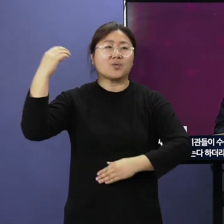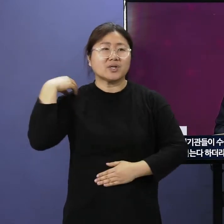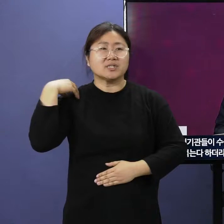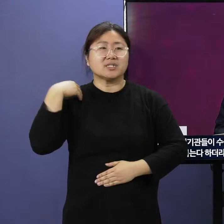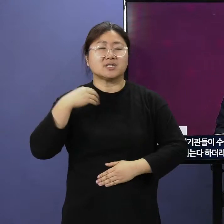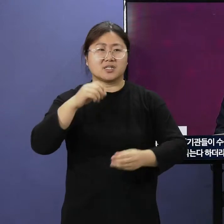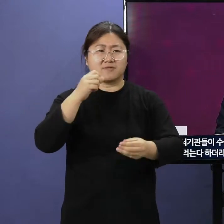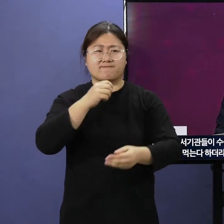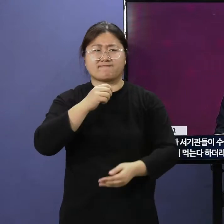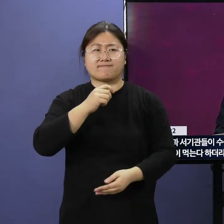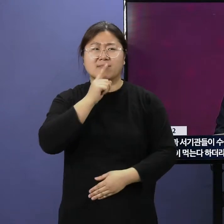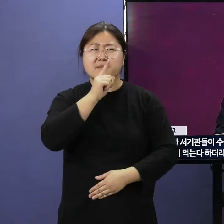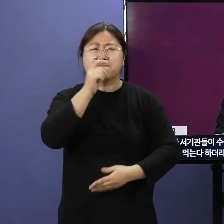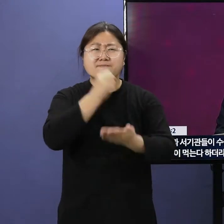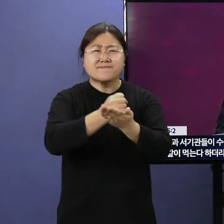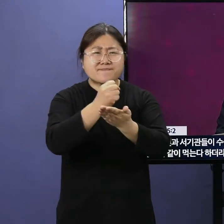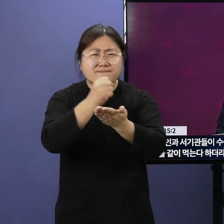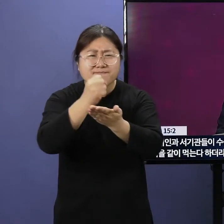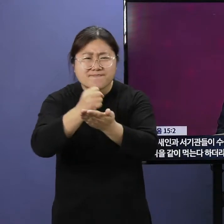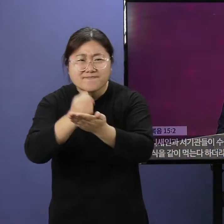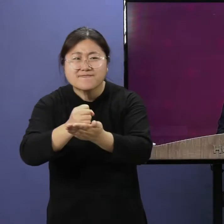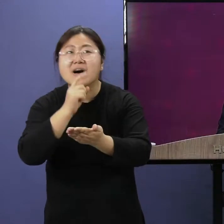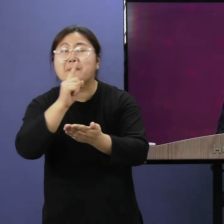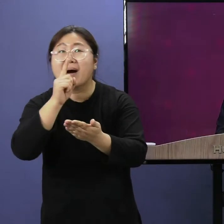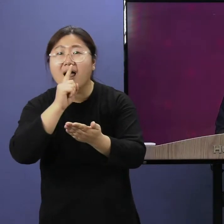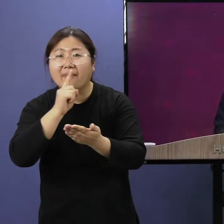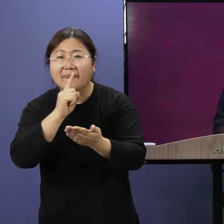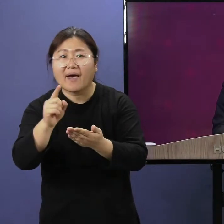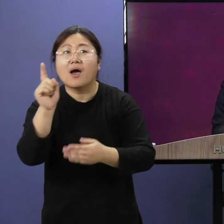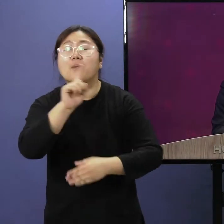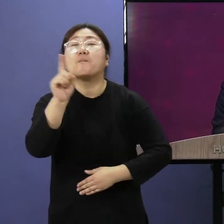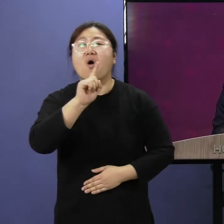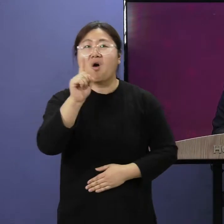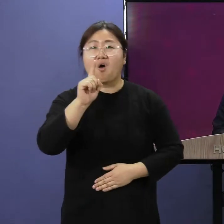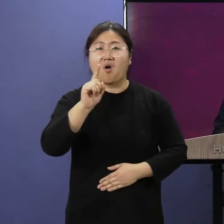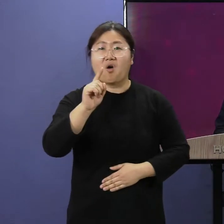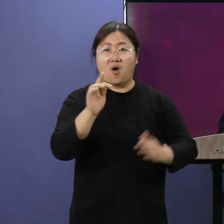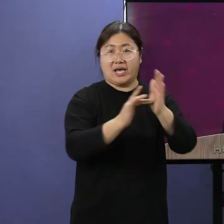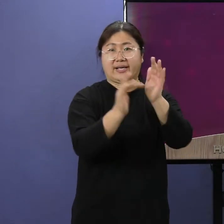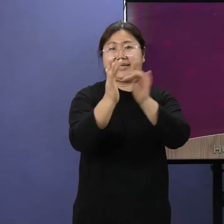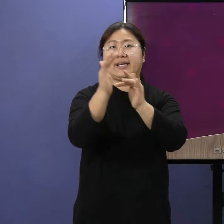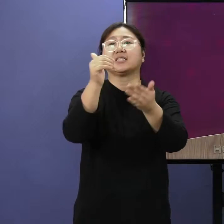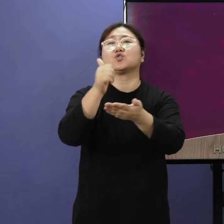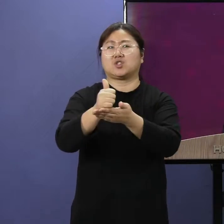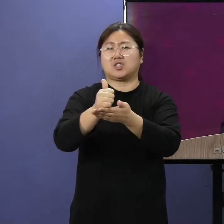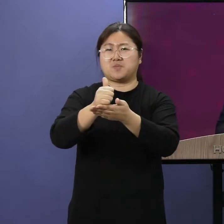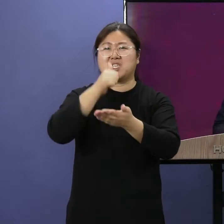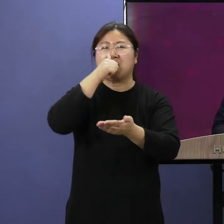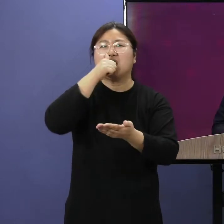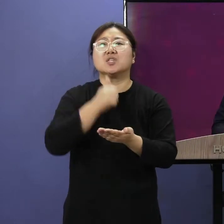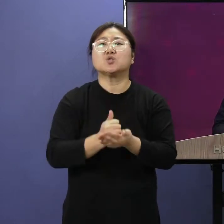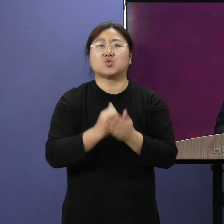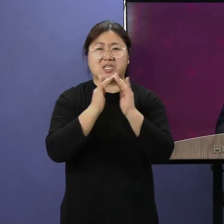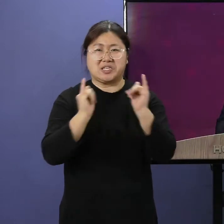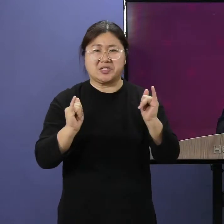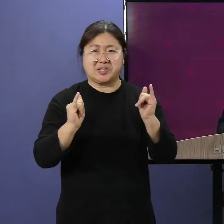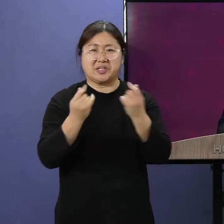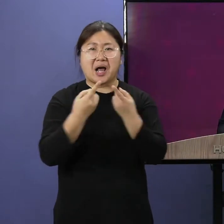같이 먹는다 하더라. 바리새인과 서기관들이 수군거렸습니다. 그 수군거리는